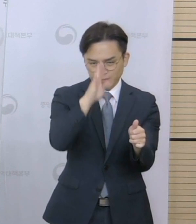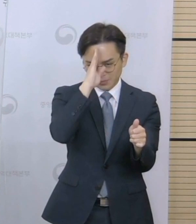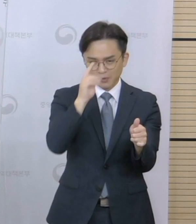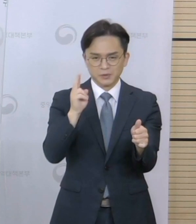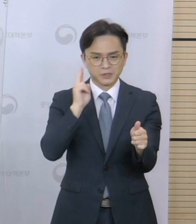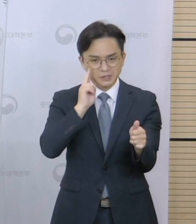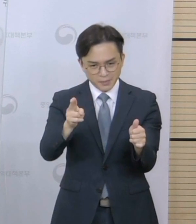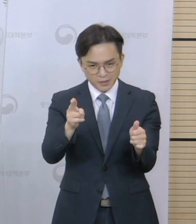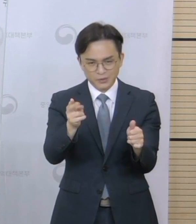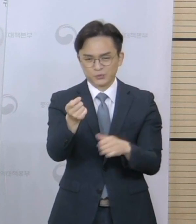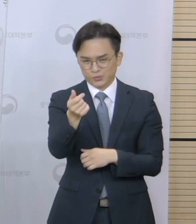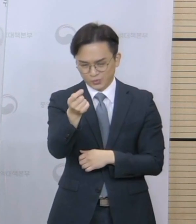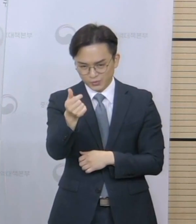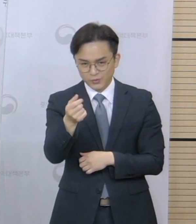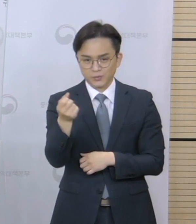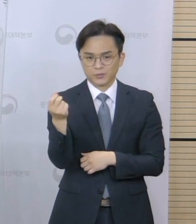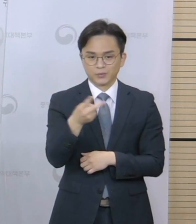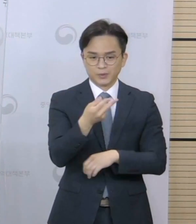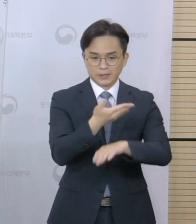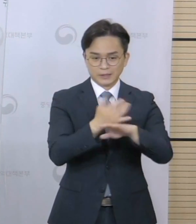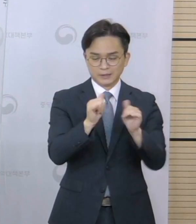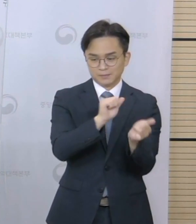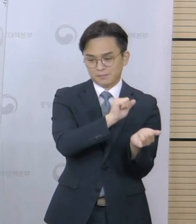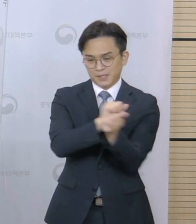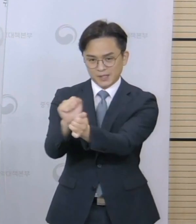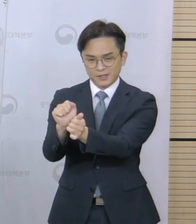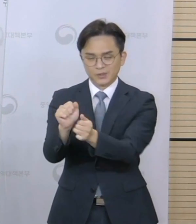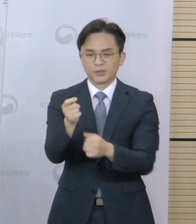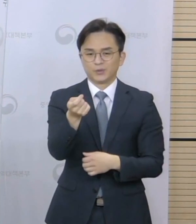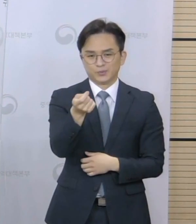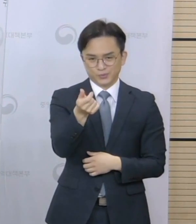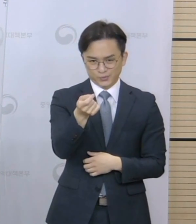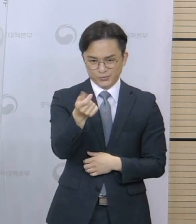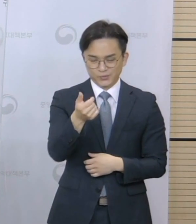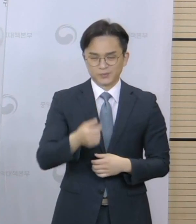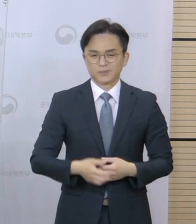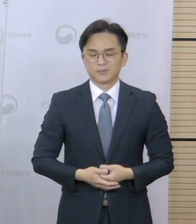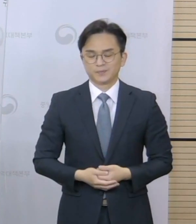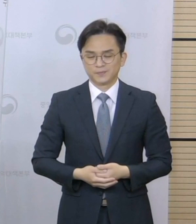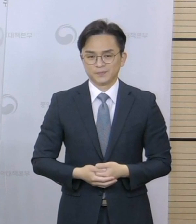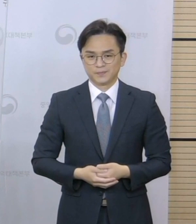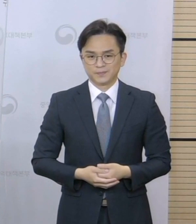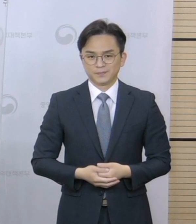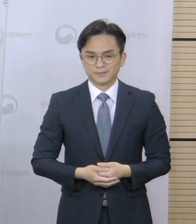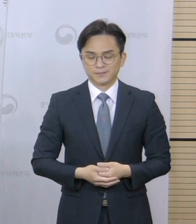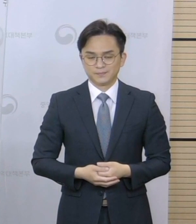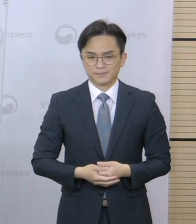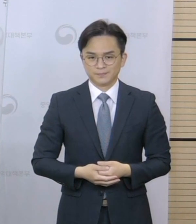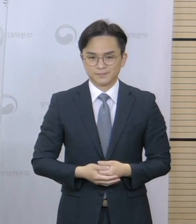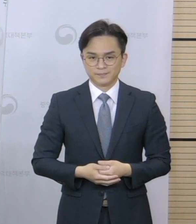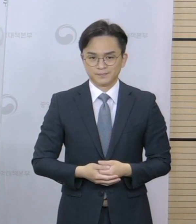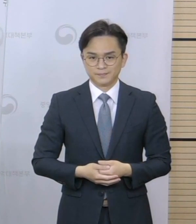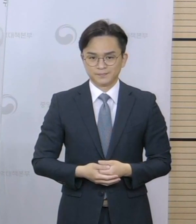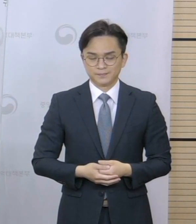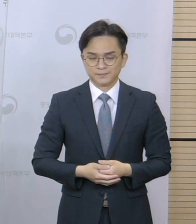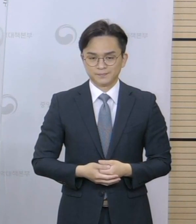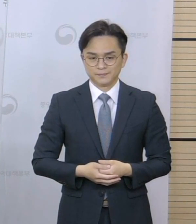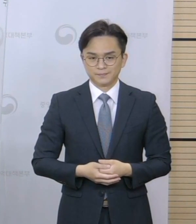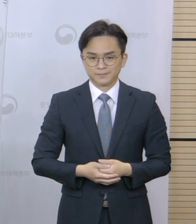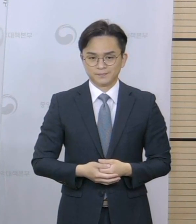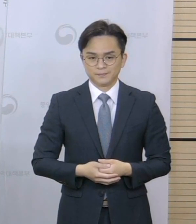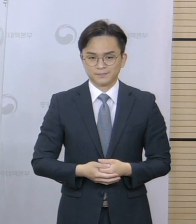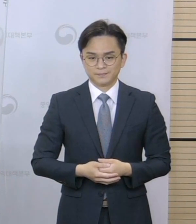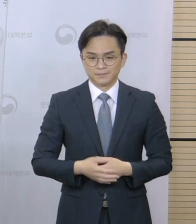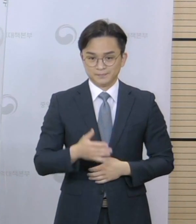다른 사람에게 전파 를 일으킬 가능성이 현저하게 낮아 지게 해 줍니다 따라서 나이 예방